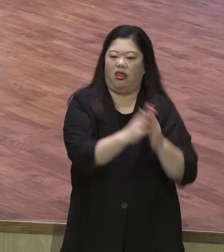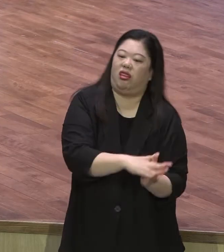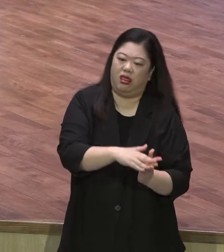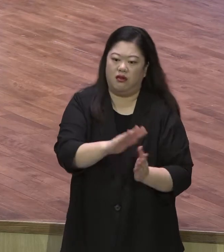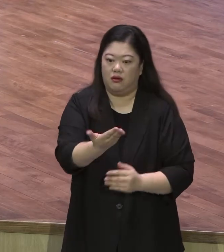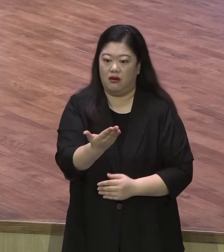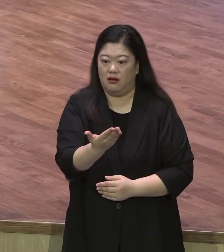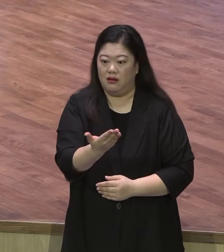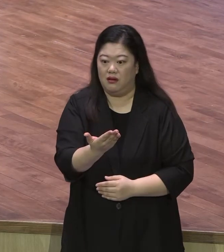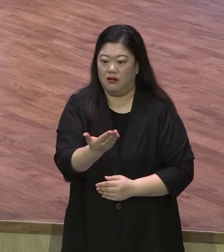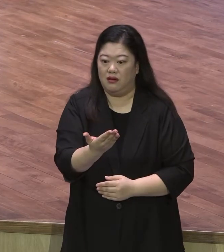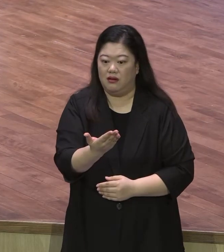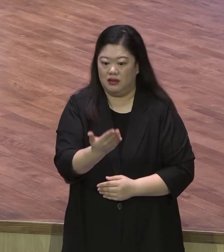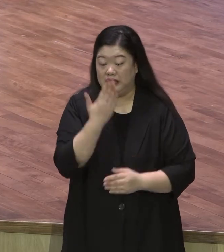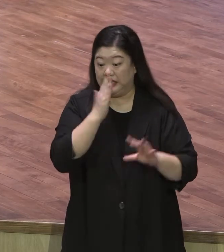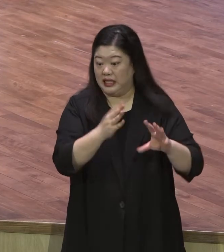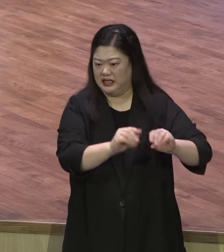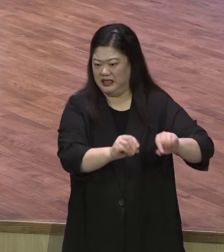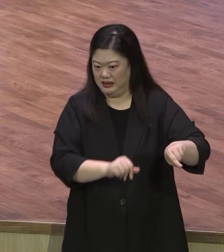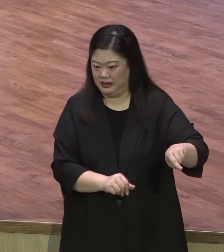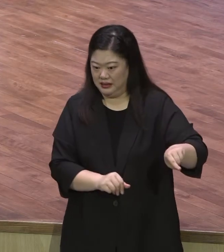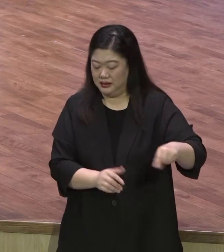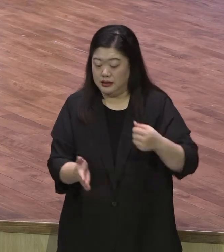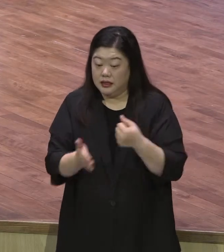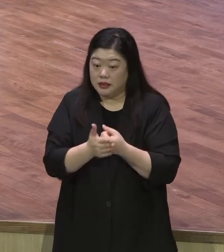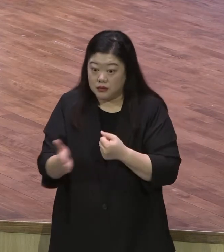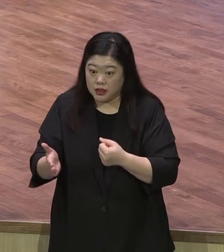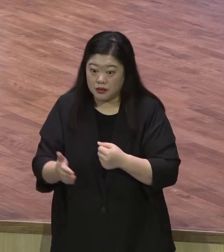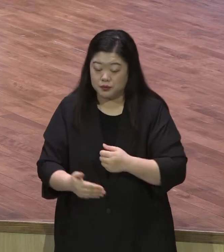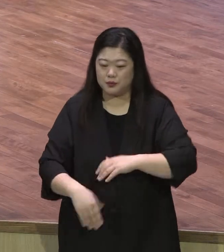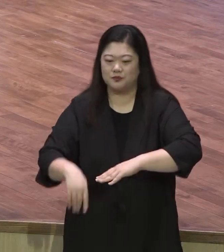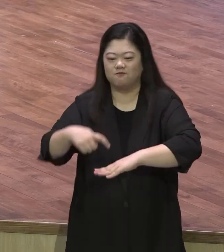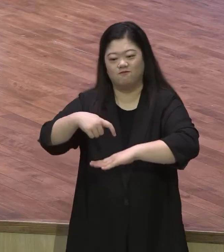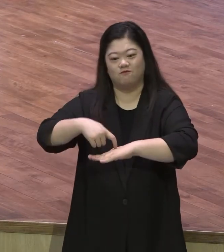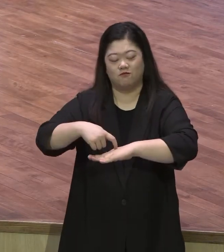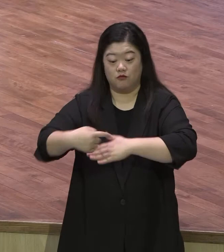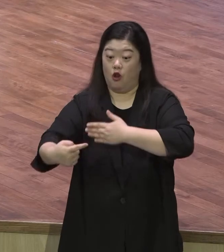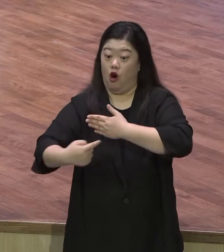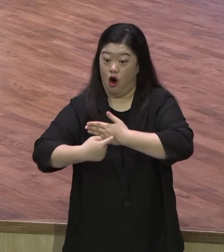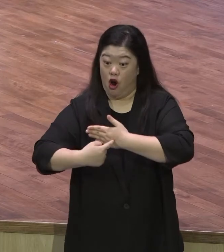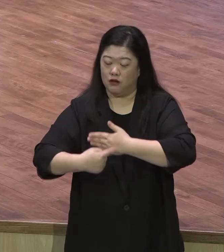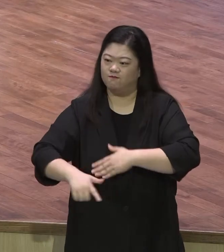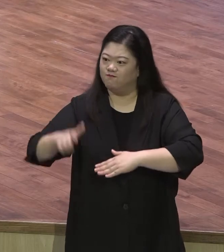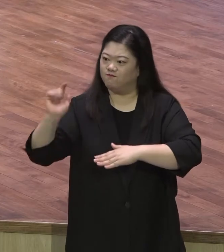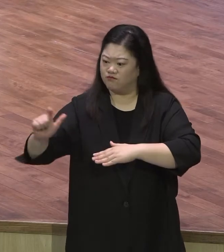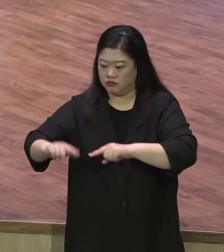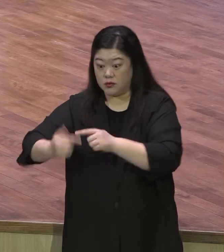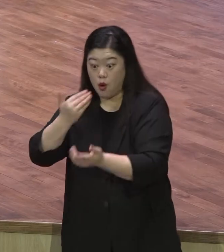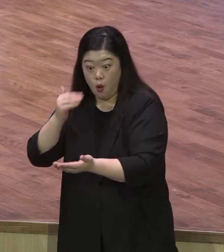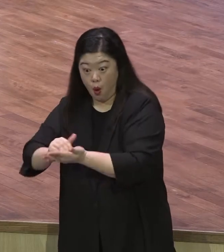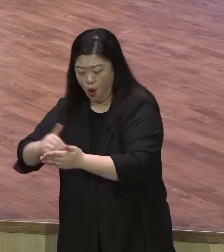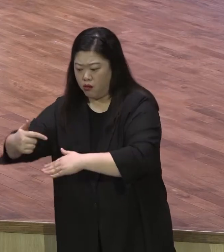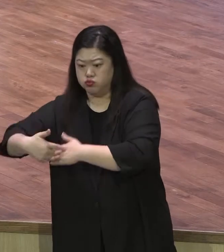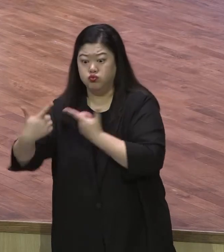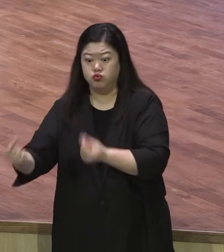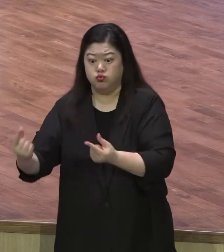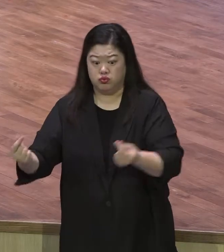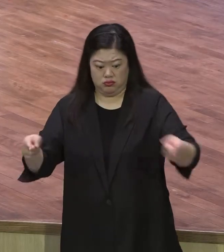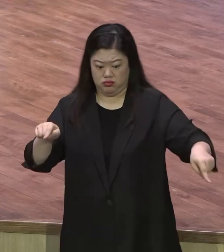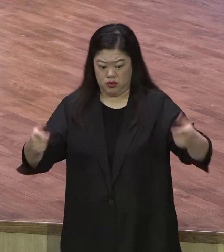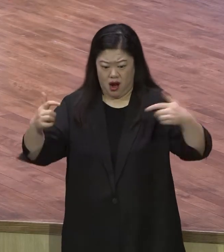드러난다. 다시 말하면 큰 위기 상황 속에서 반석에 지은 집은 무너지지 않지만